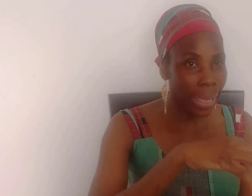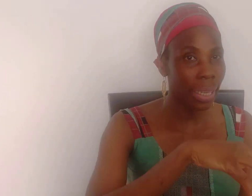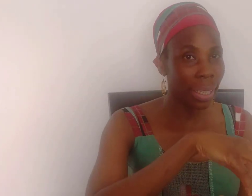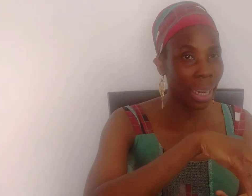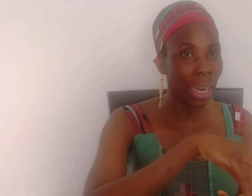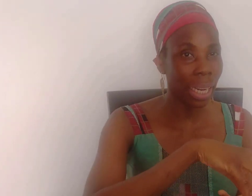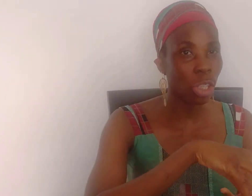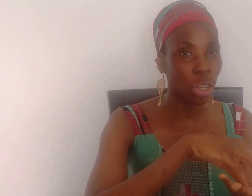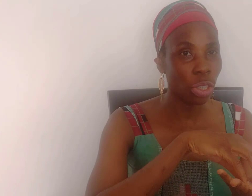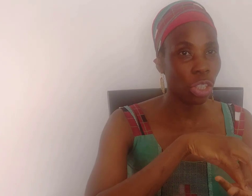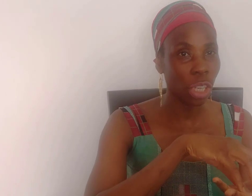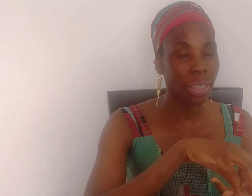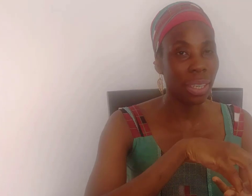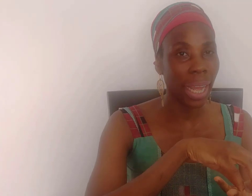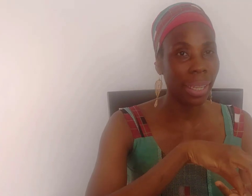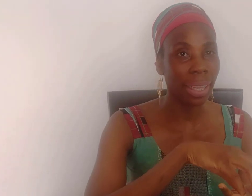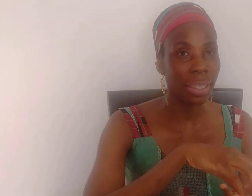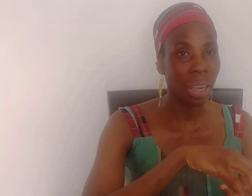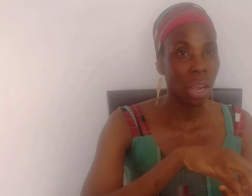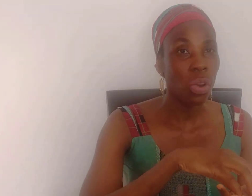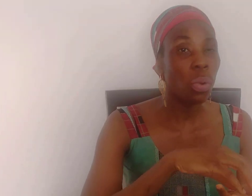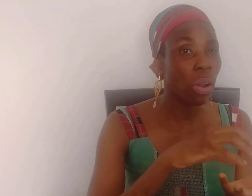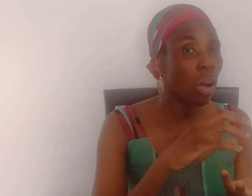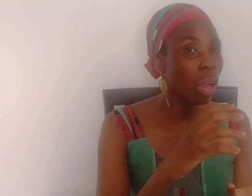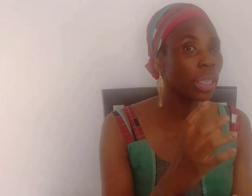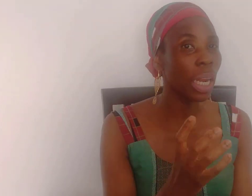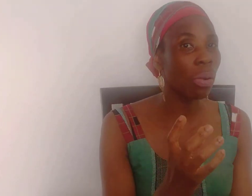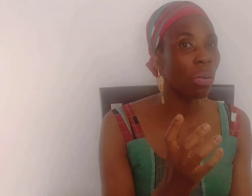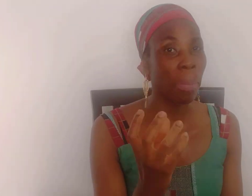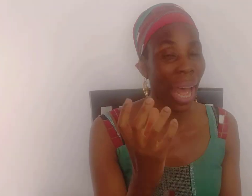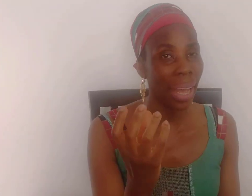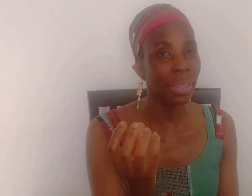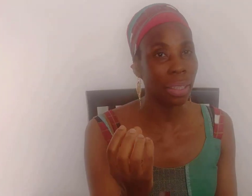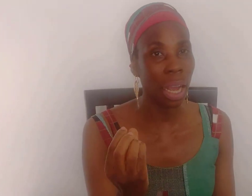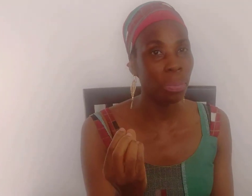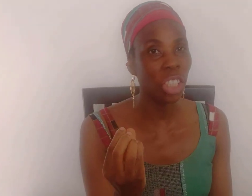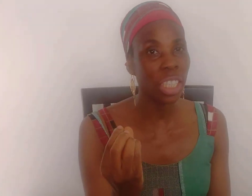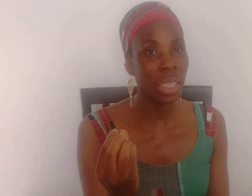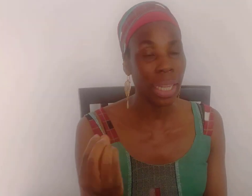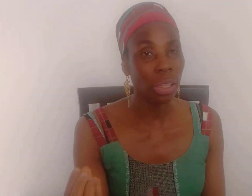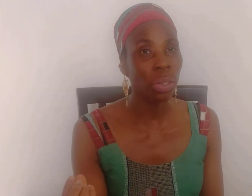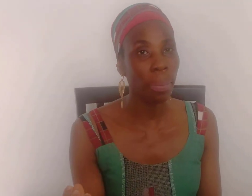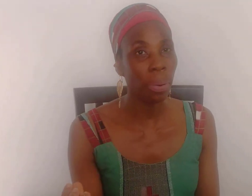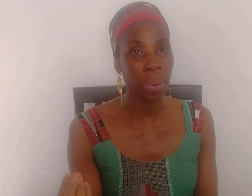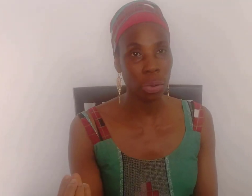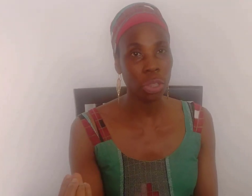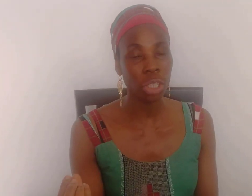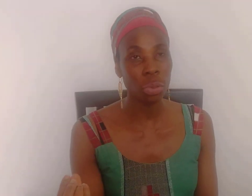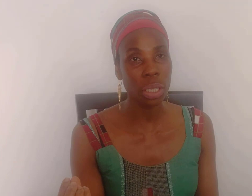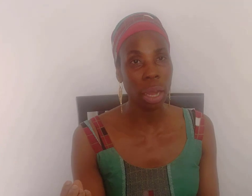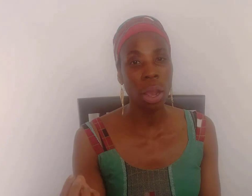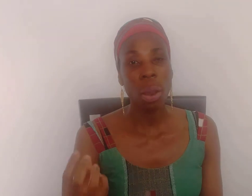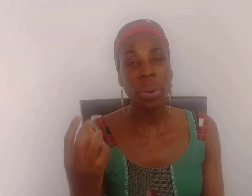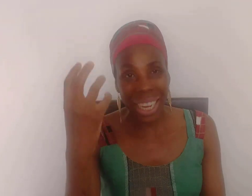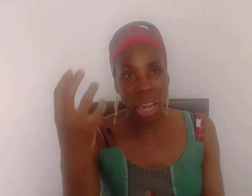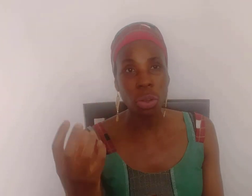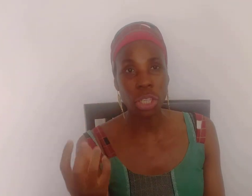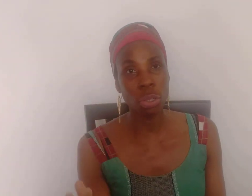essas declarações assinadas não encontram base, digamos assim, dentro da própria Constituição. Porque na